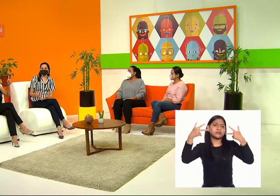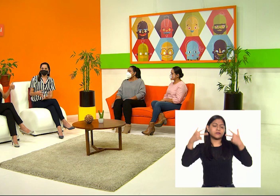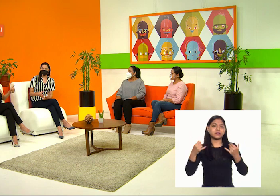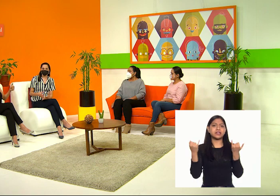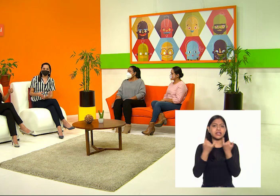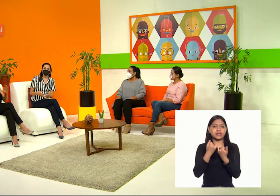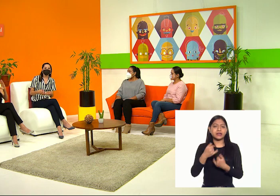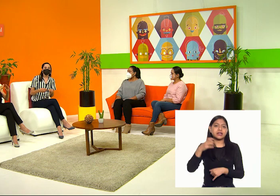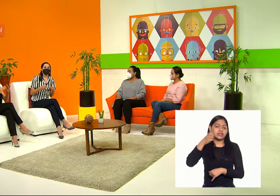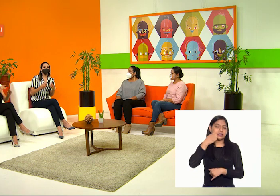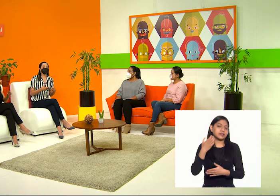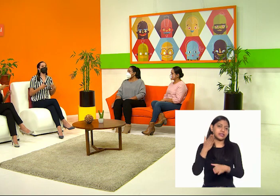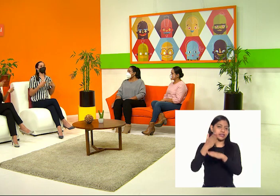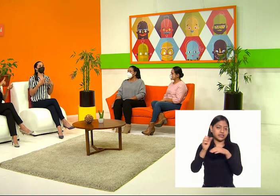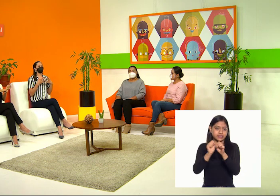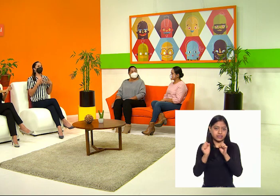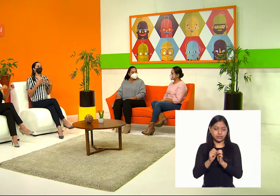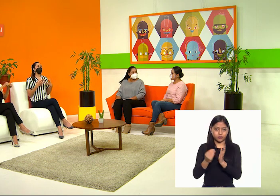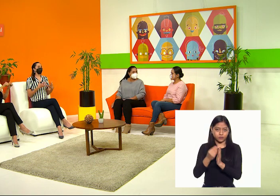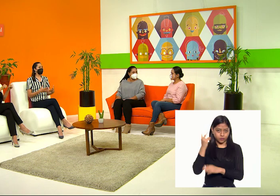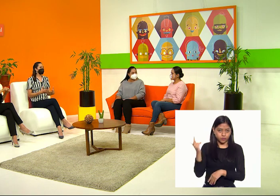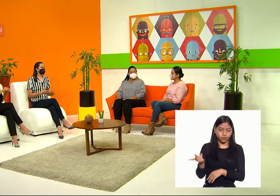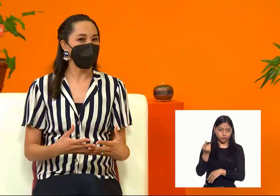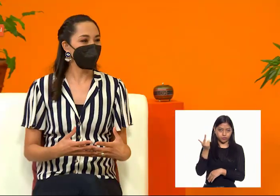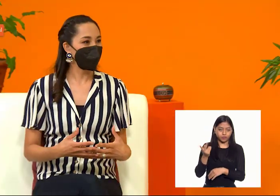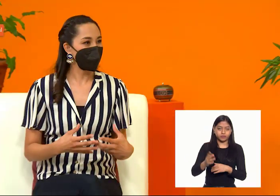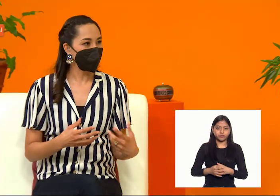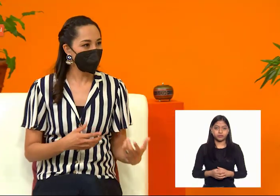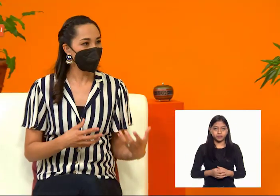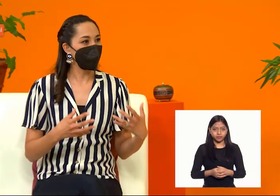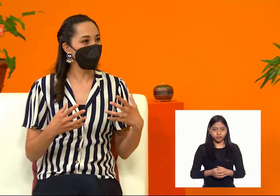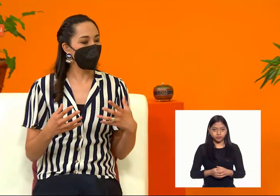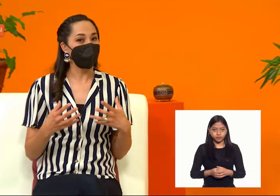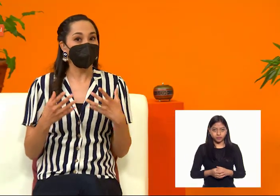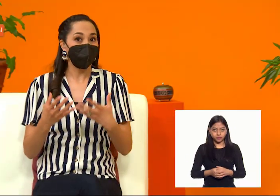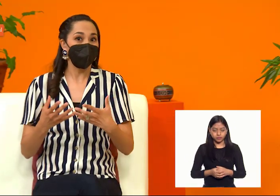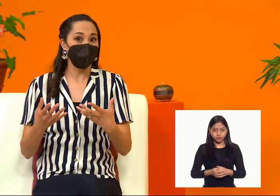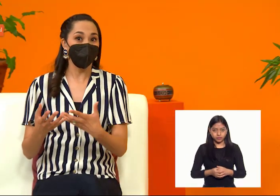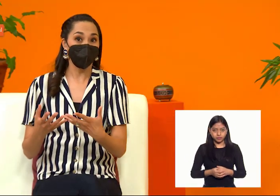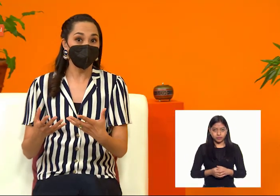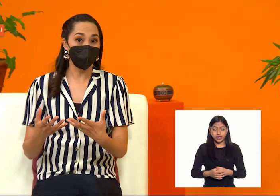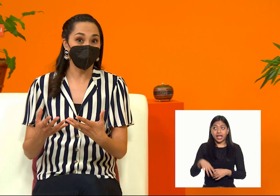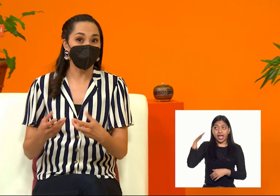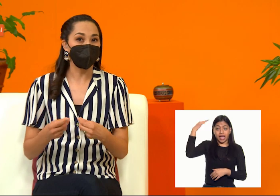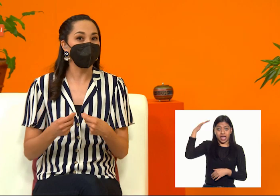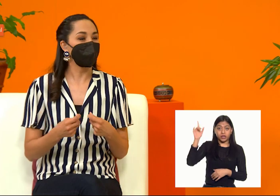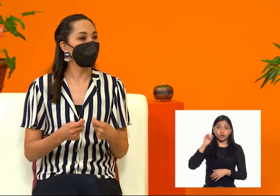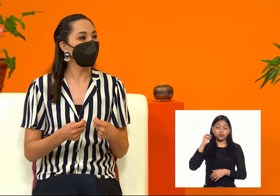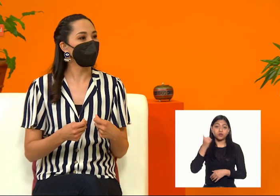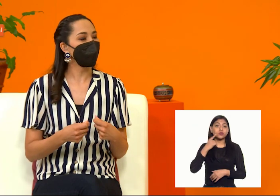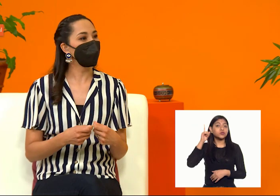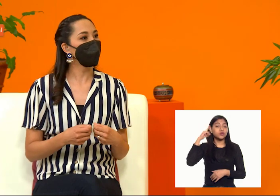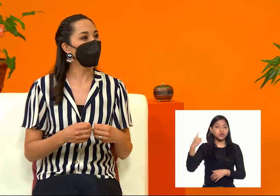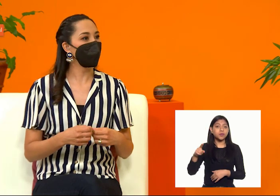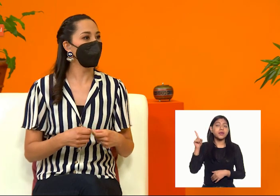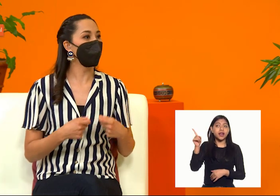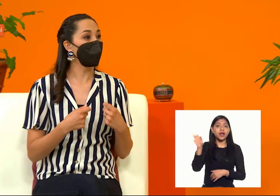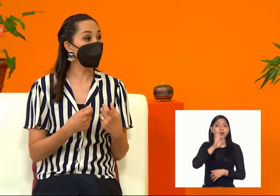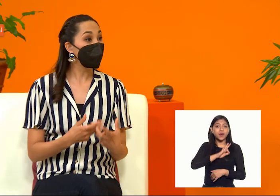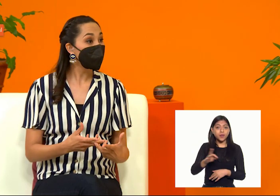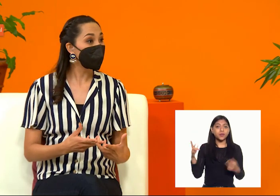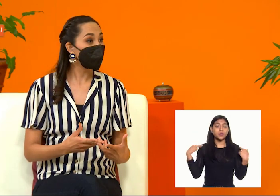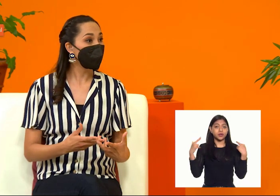de la comunidad sorda. Alejandra, ¿qué perfil debe tener la o el adulto sordo para convertirse en un